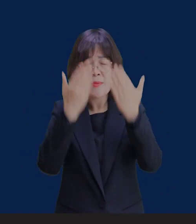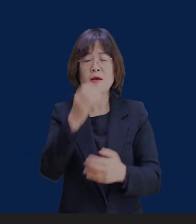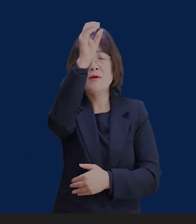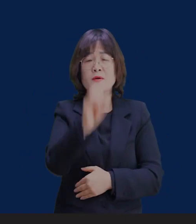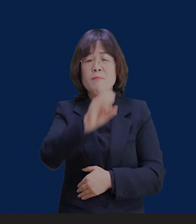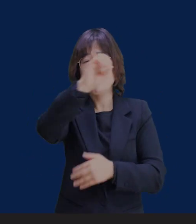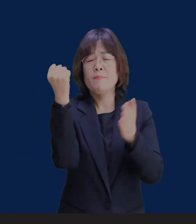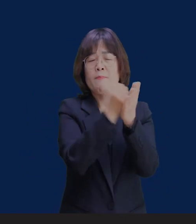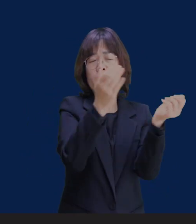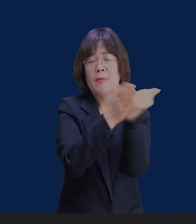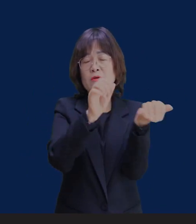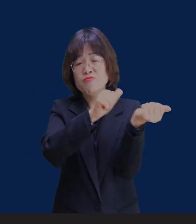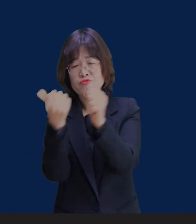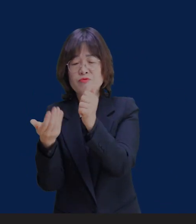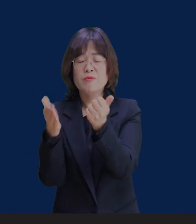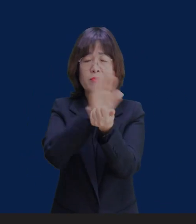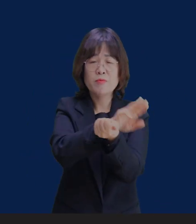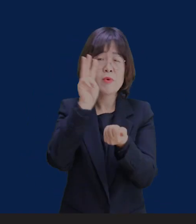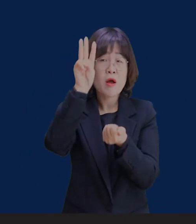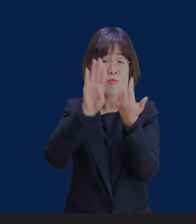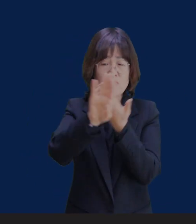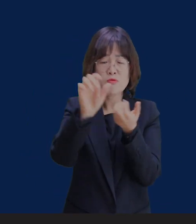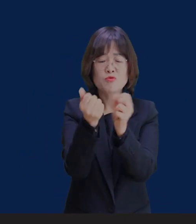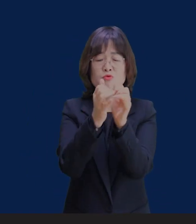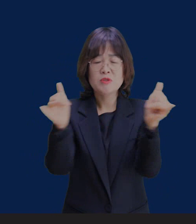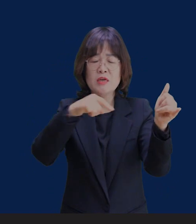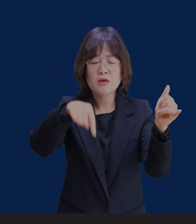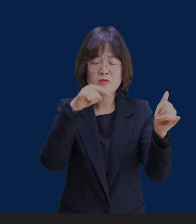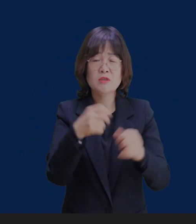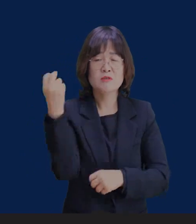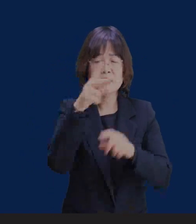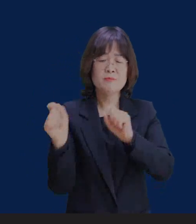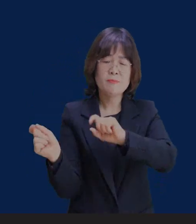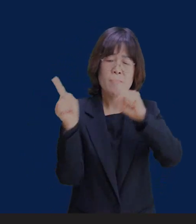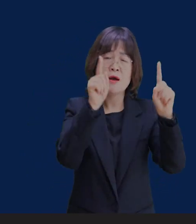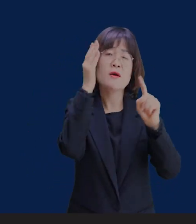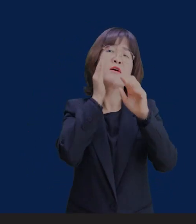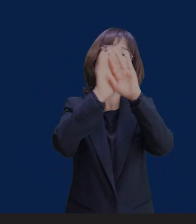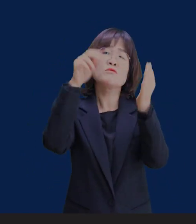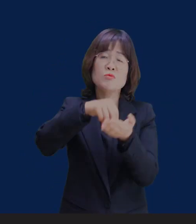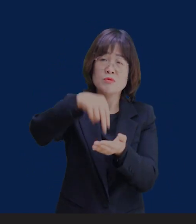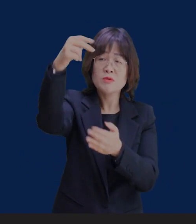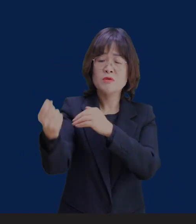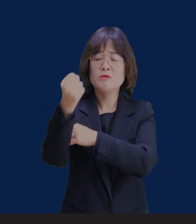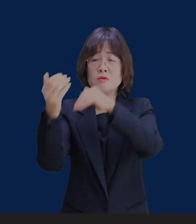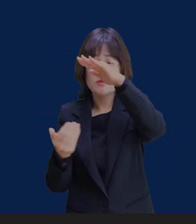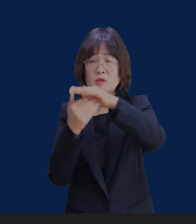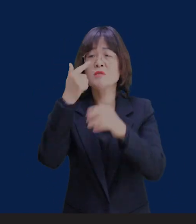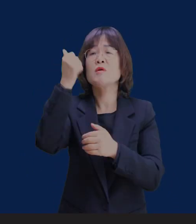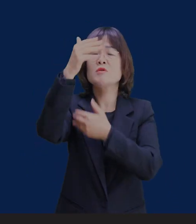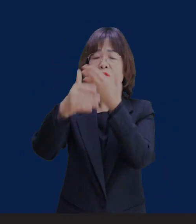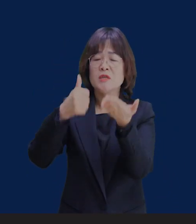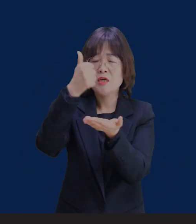십자가에 못 박혀 죽으시고 장사된 지 사흘 만에 죽은 자 가운데서 다시 살아나셨으며 하늘에